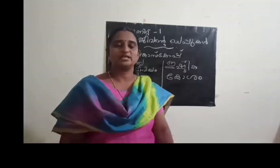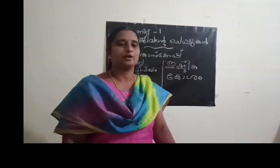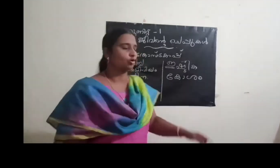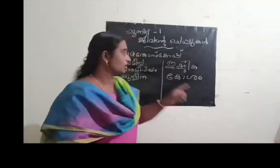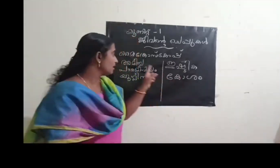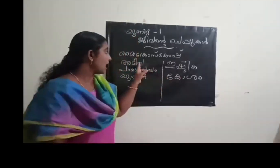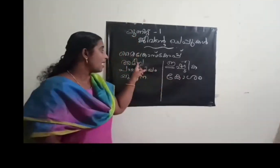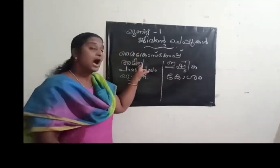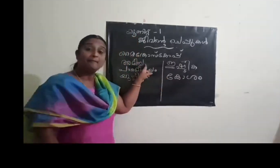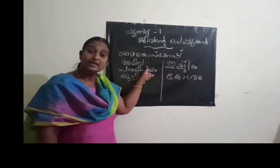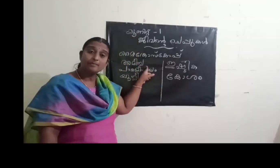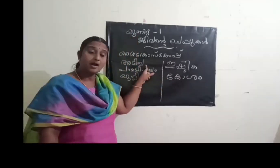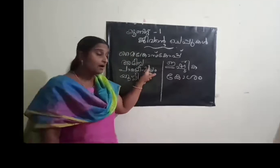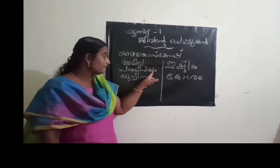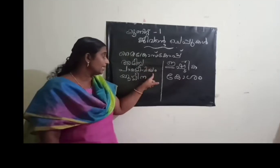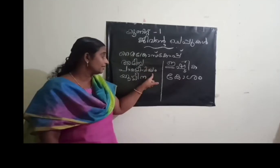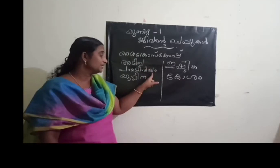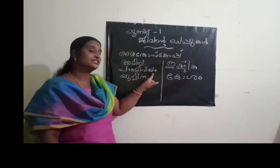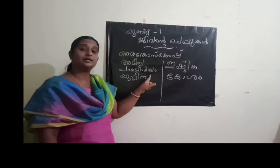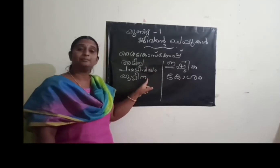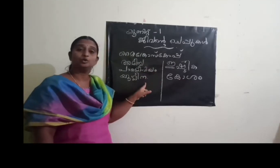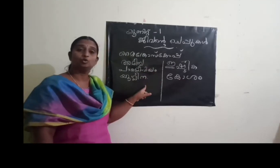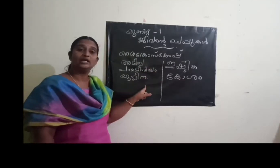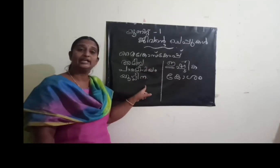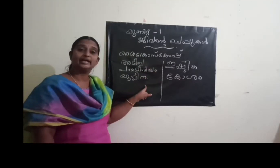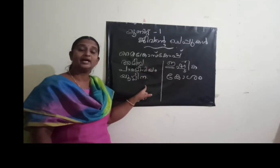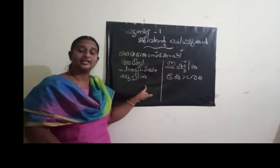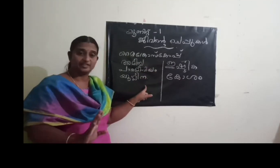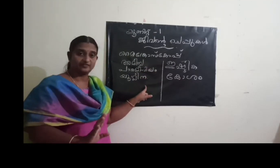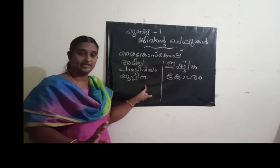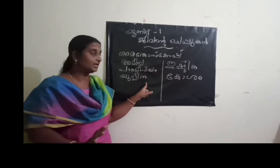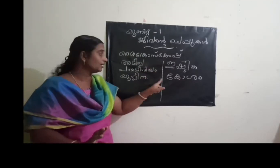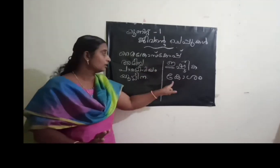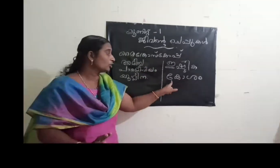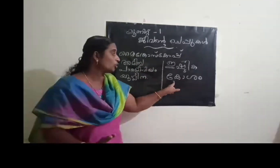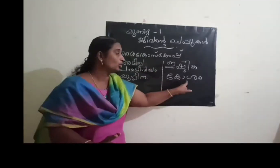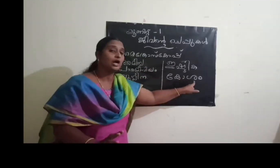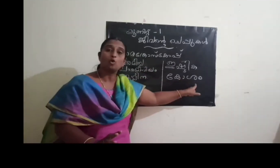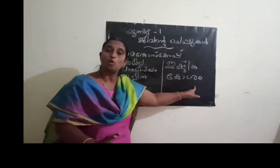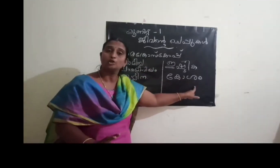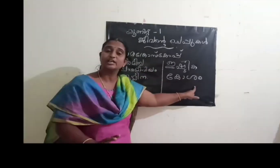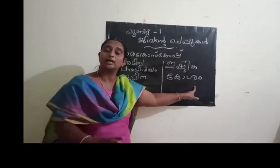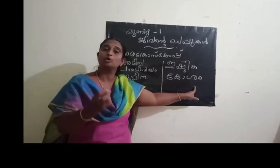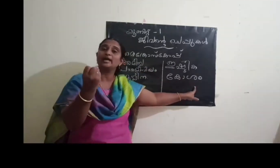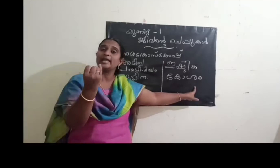മനസ്സിലായോ? അമീബ, പാരമീസിയം, യൂഗ്ലീന എന്നിവയിൽ ഉള്ള കോശങ്ങളുടെ